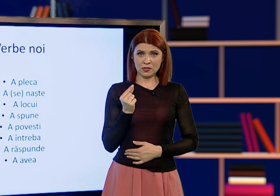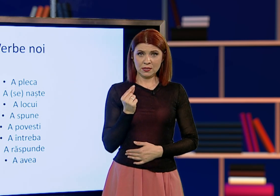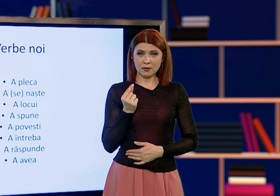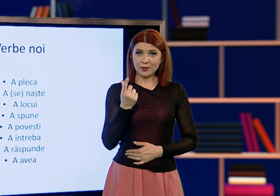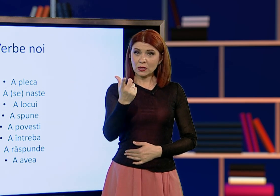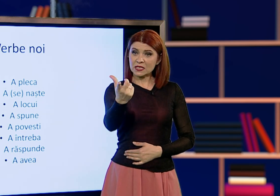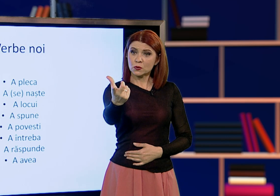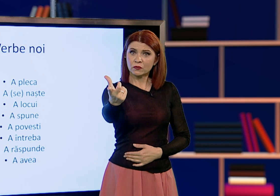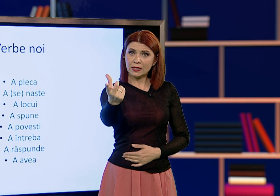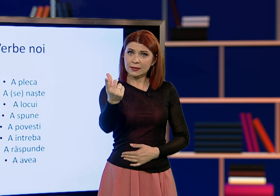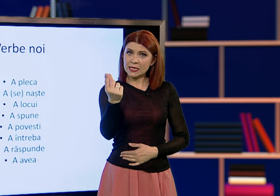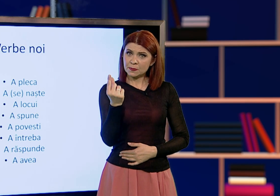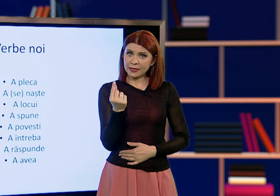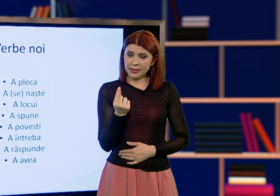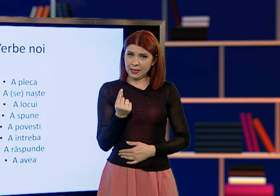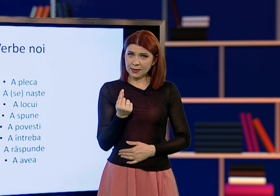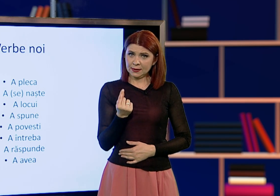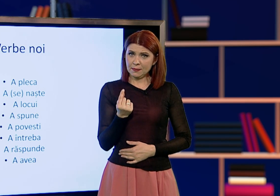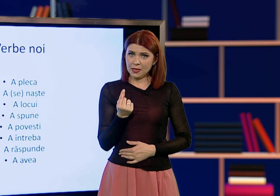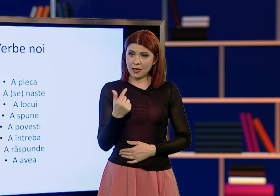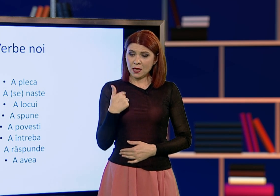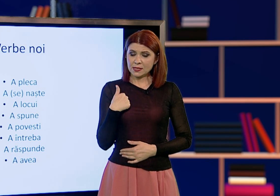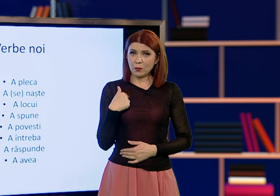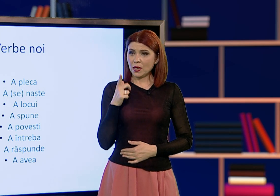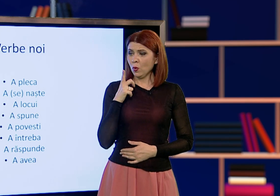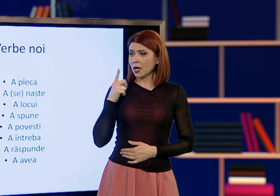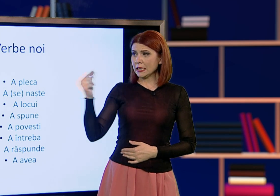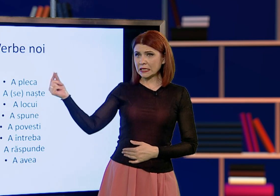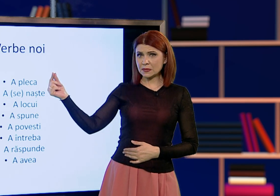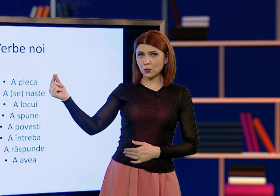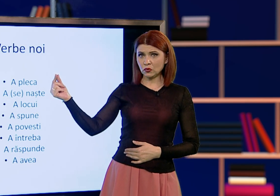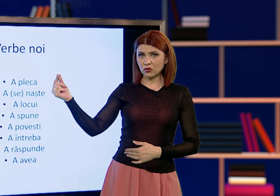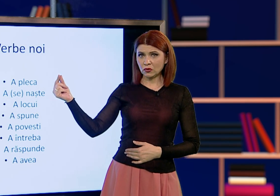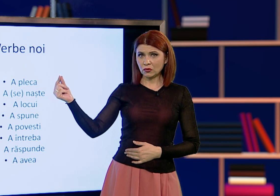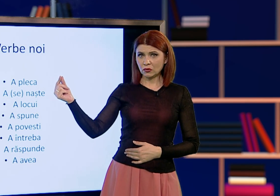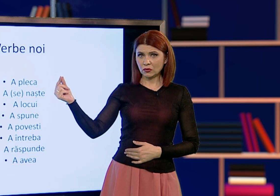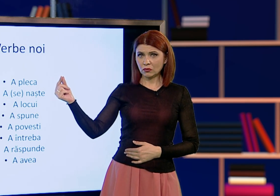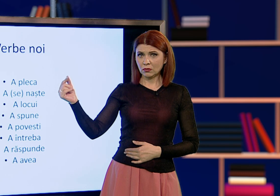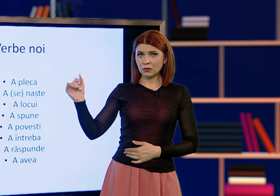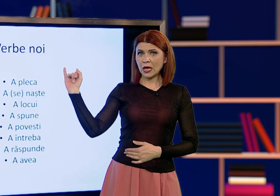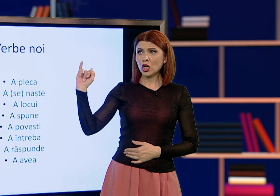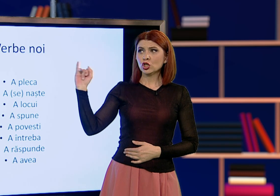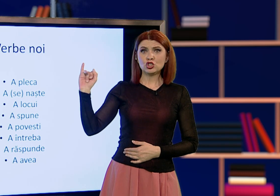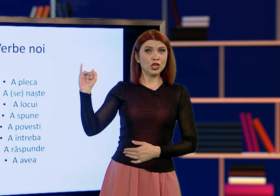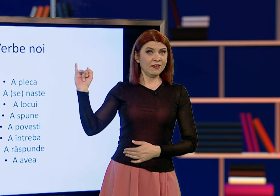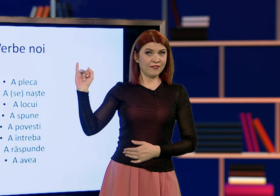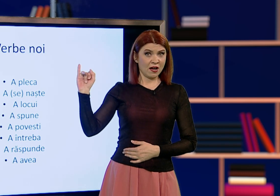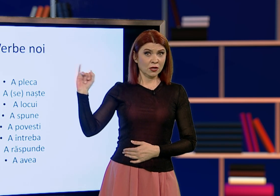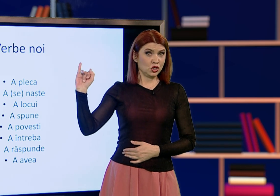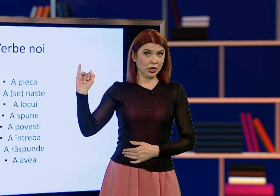pentru că răspunsul vine dinspre tine către mine sau eu îi răspund Da cineva cine